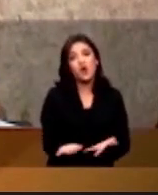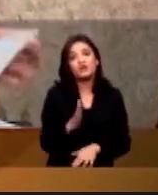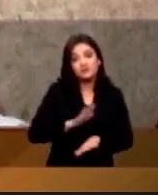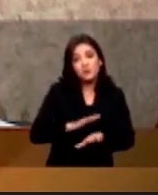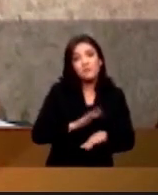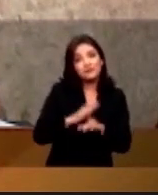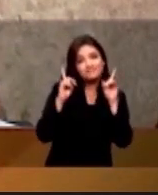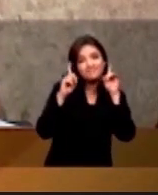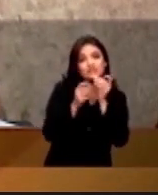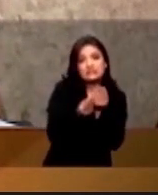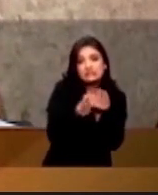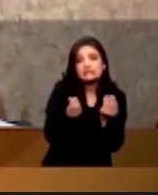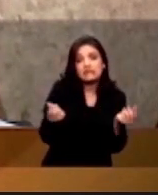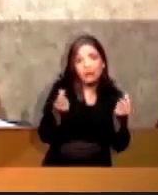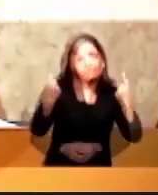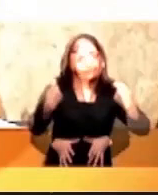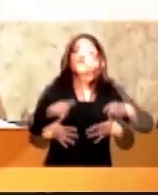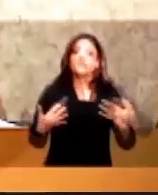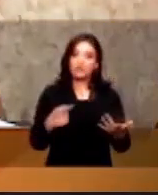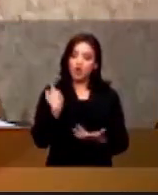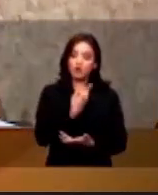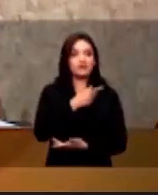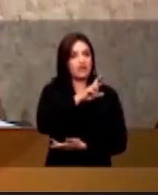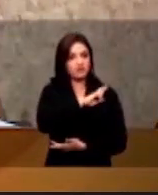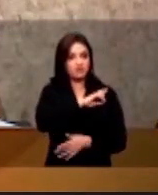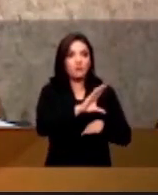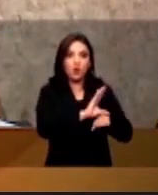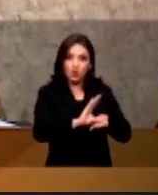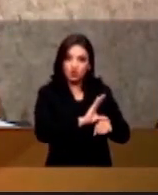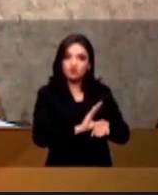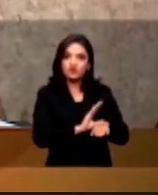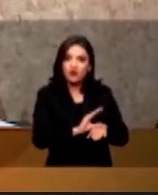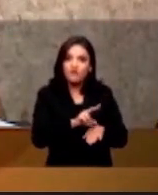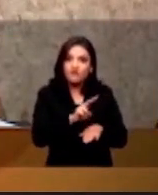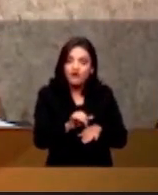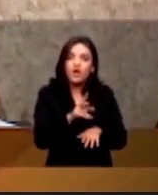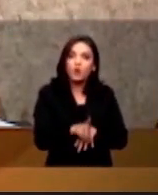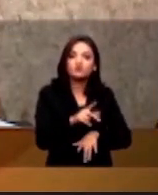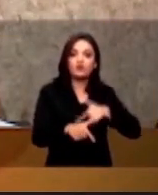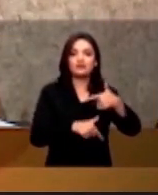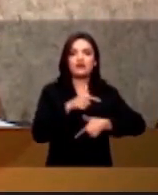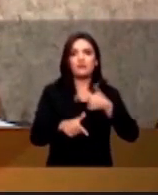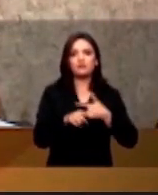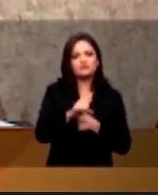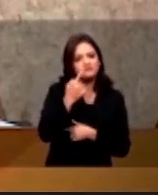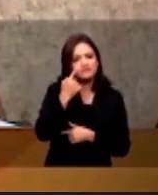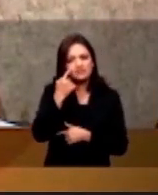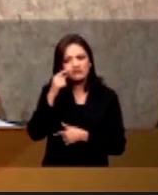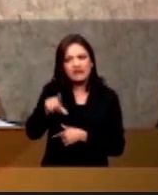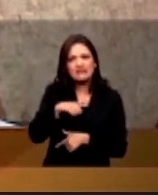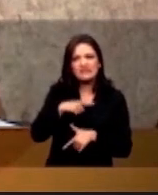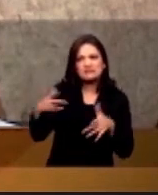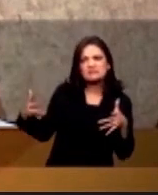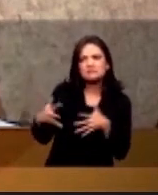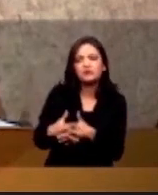sensível reclama e deseja trabalharemos para que onde houver hostilidade com estima-se